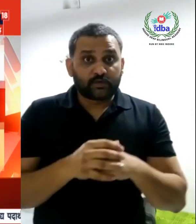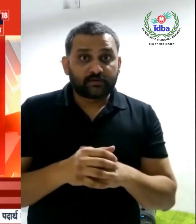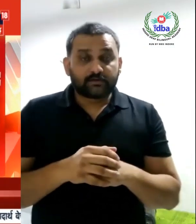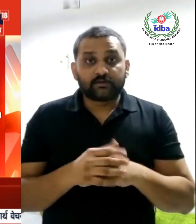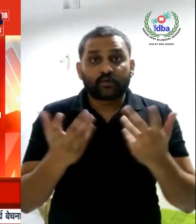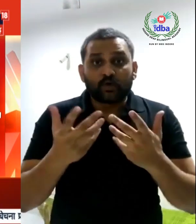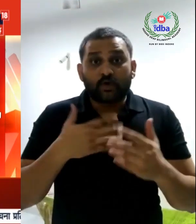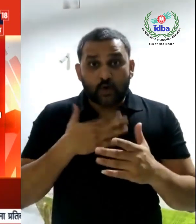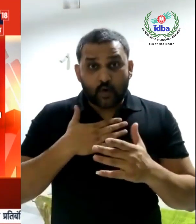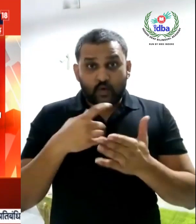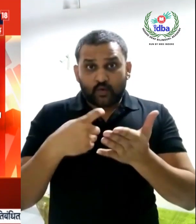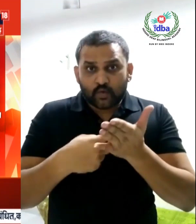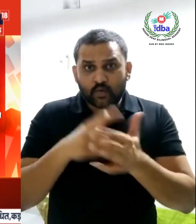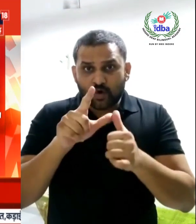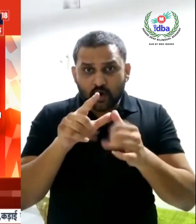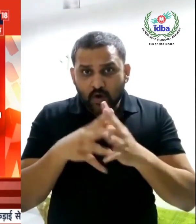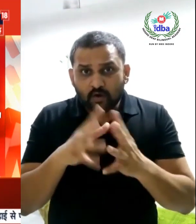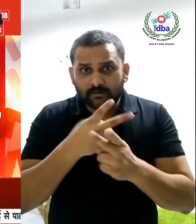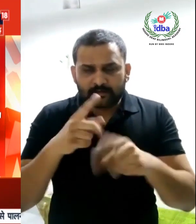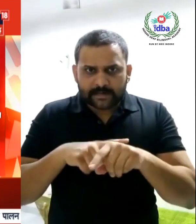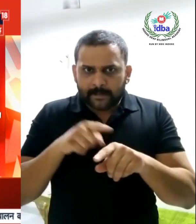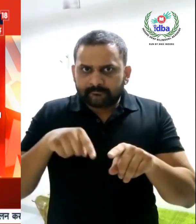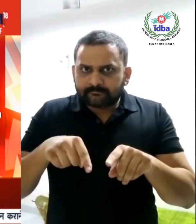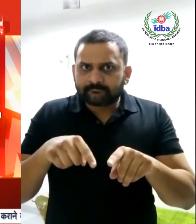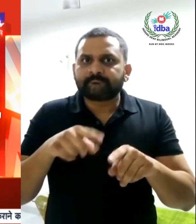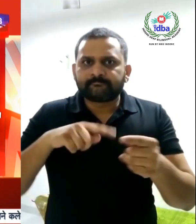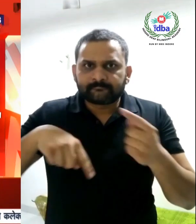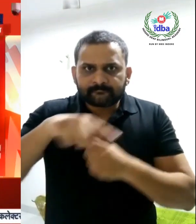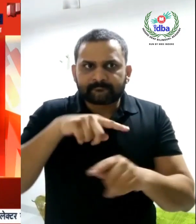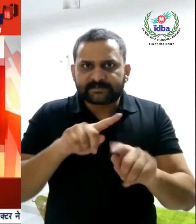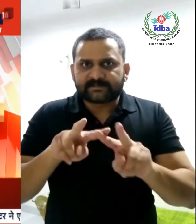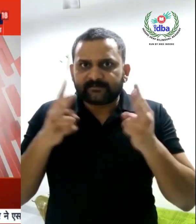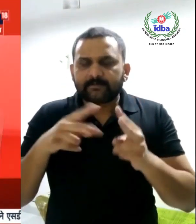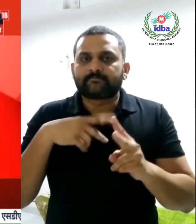जब हम अपने नियमों को समय की जरूरत के मुताबिक बदलें,